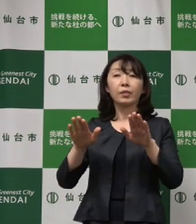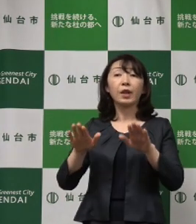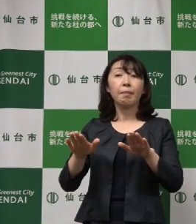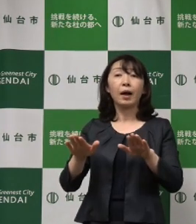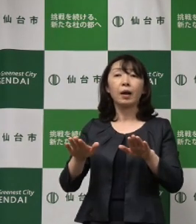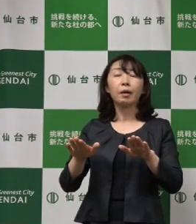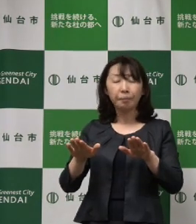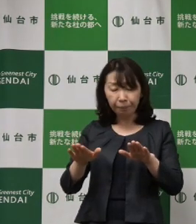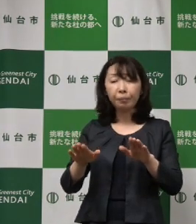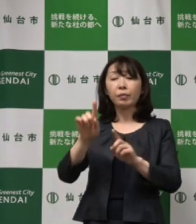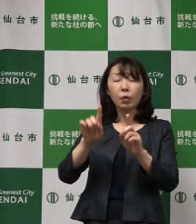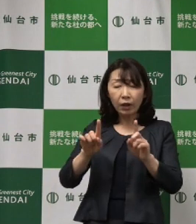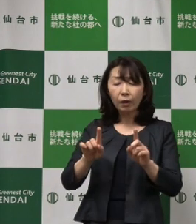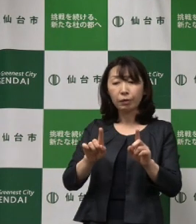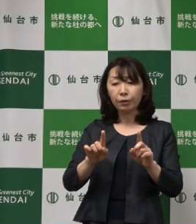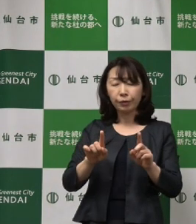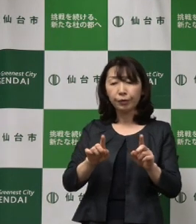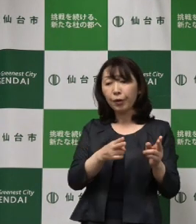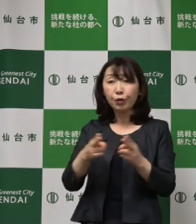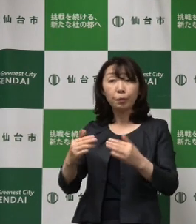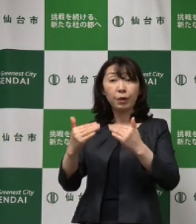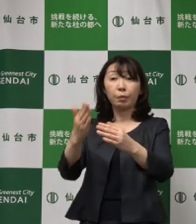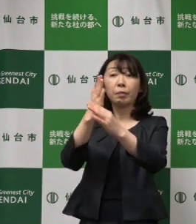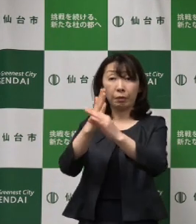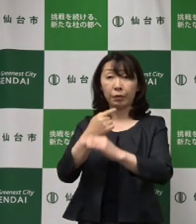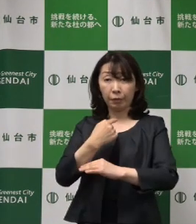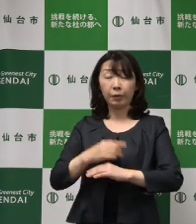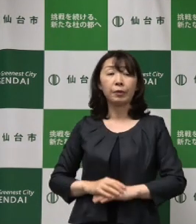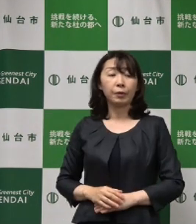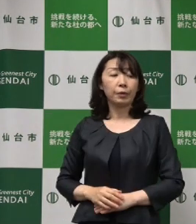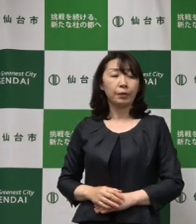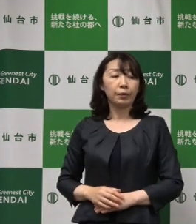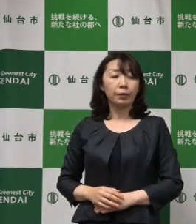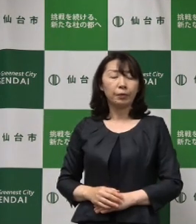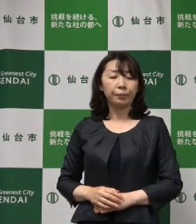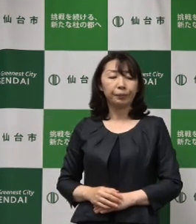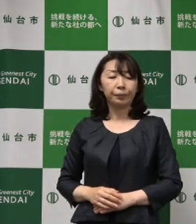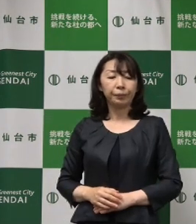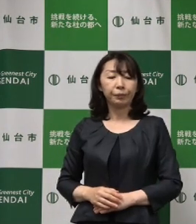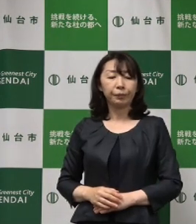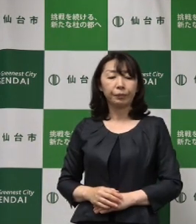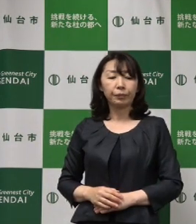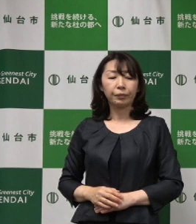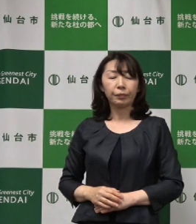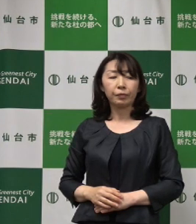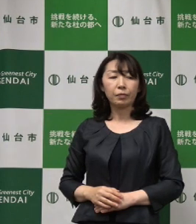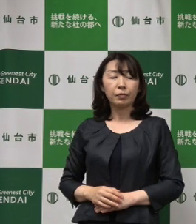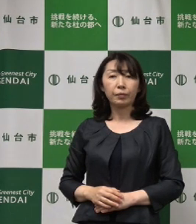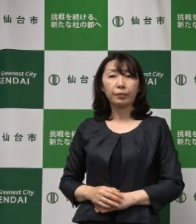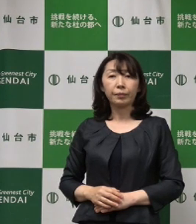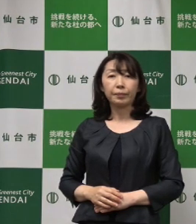る準備は一生懸命にさせていただいているところです。その上で、